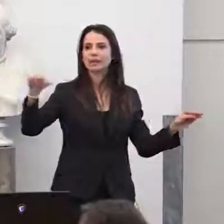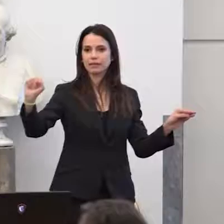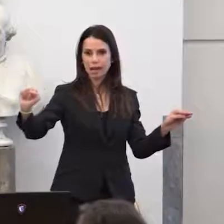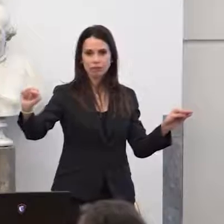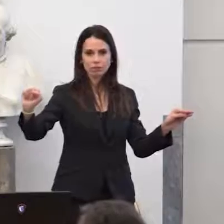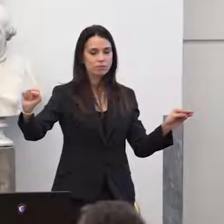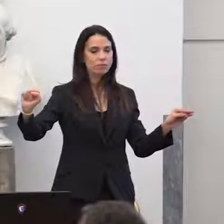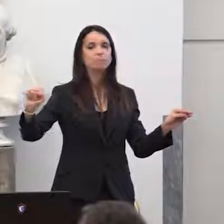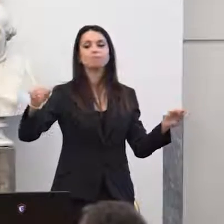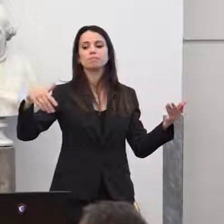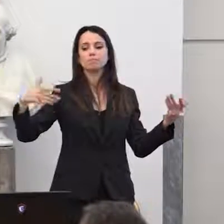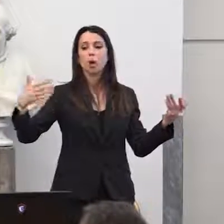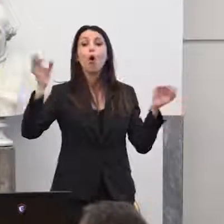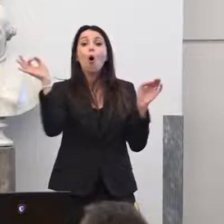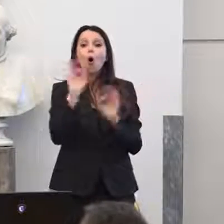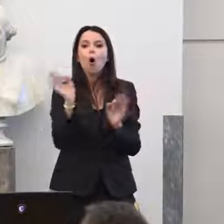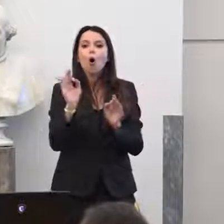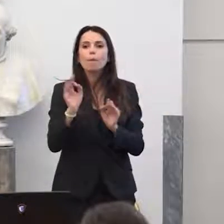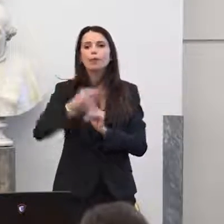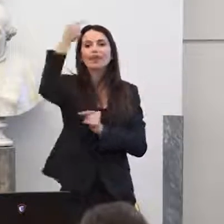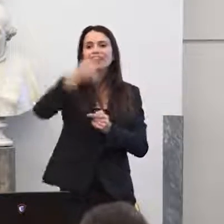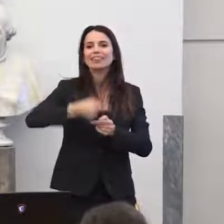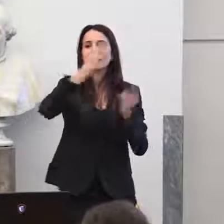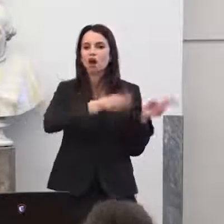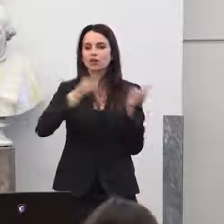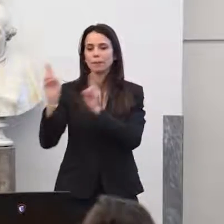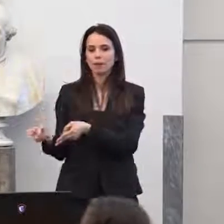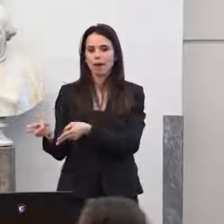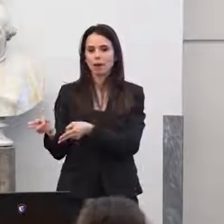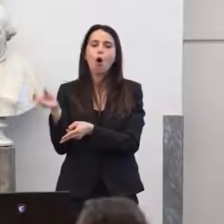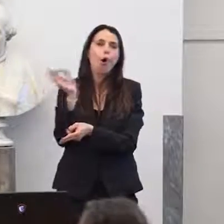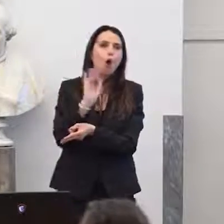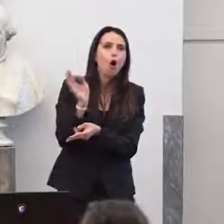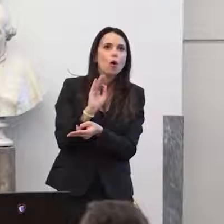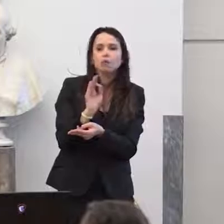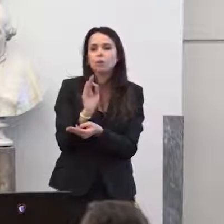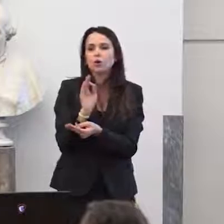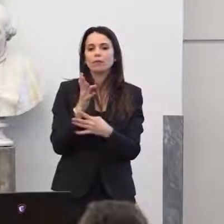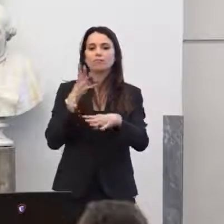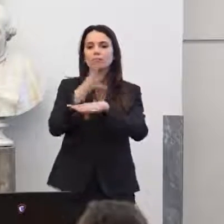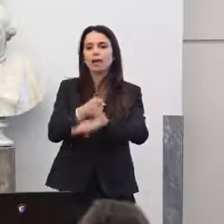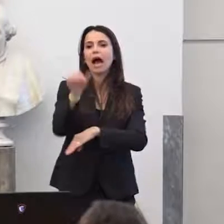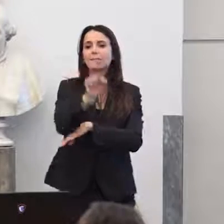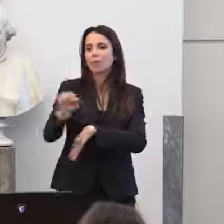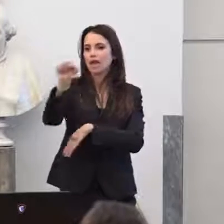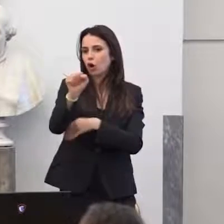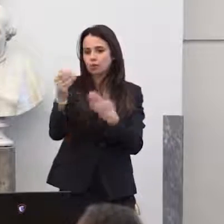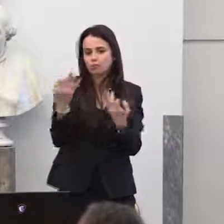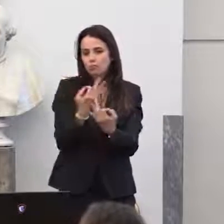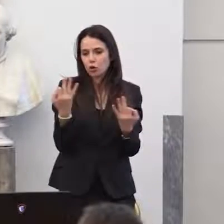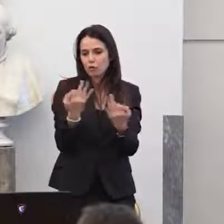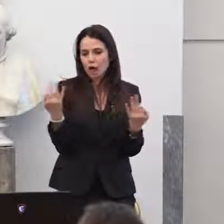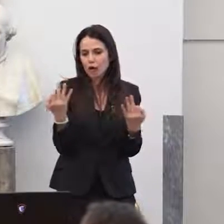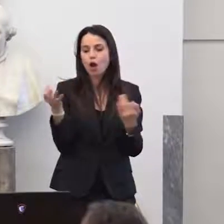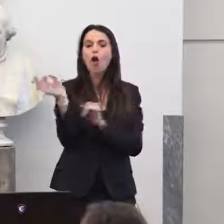sempre continuando al Santa Lucia con un day hospital piuttosto che un trattamento ambulatoriale o addirittura appunto delle prestazioni un po' più